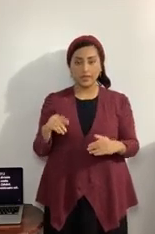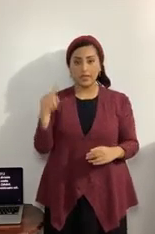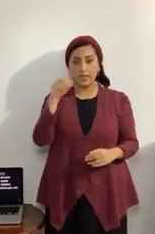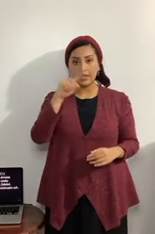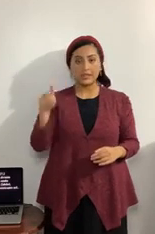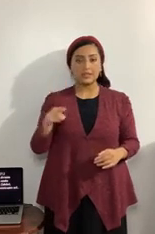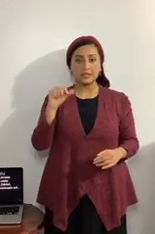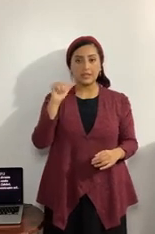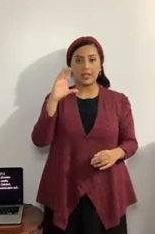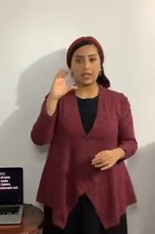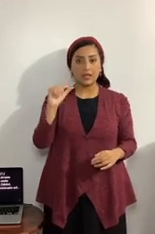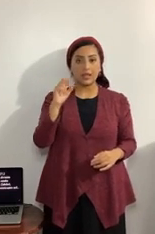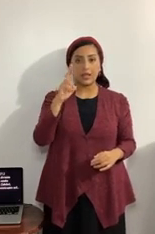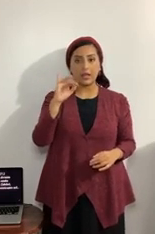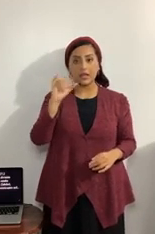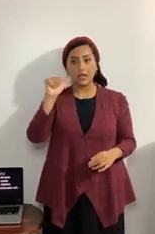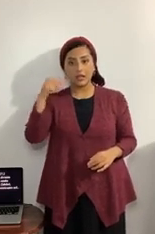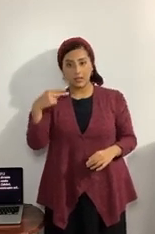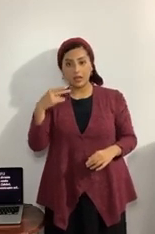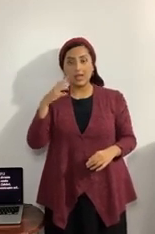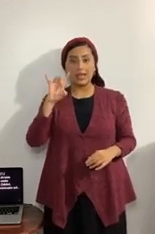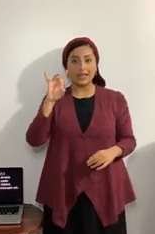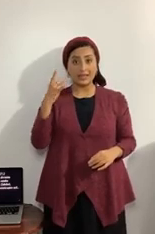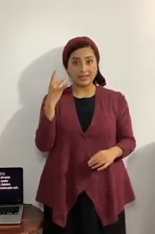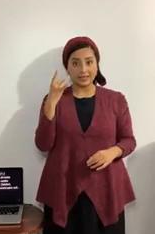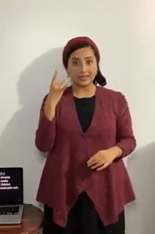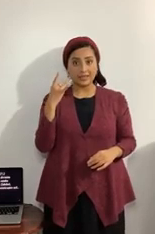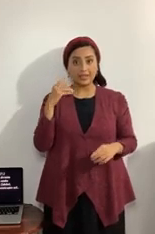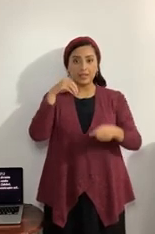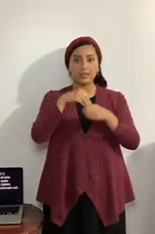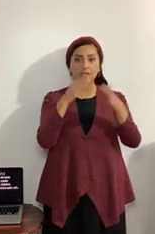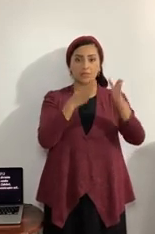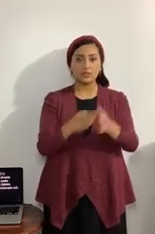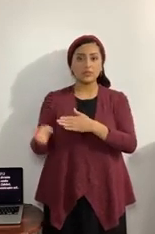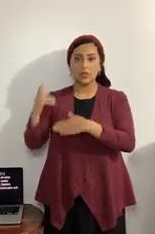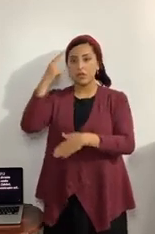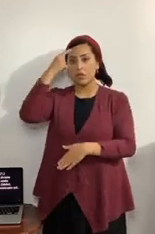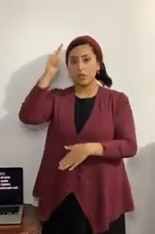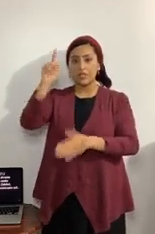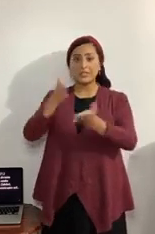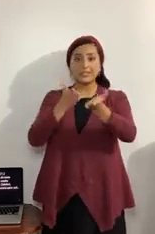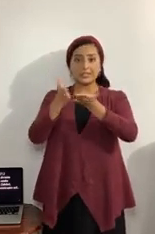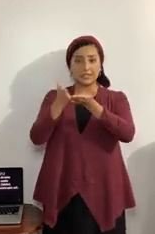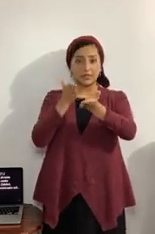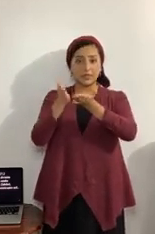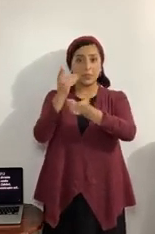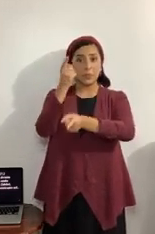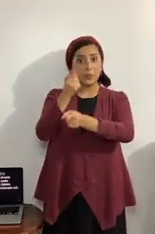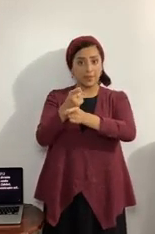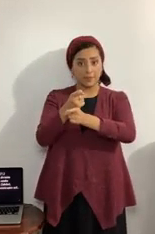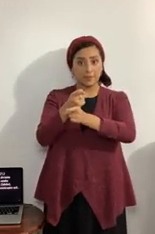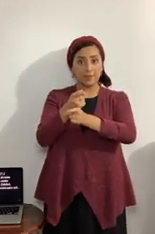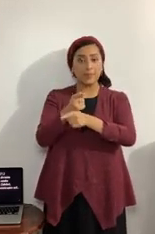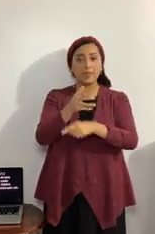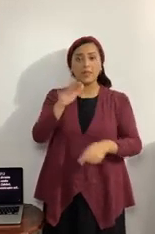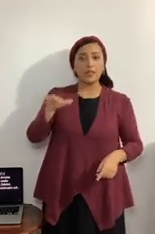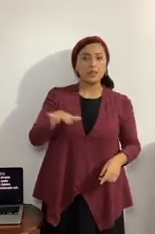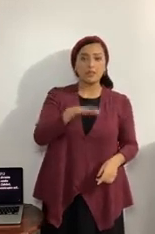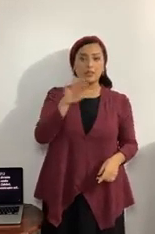Zacariahu era el octavo entonces en la orden de servicio. Anota esto, entre el 27 de Iyar,